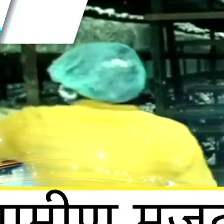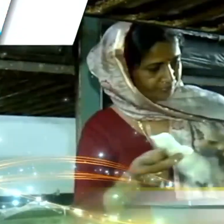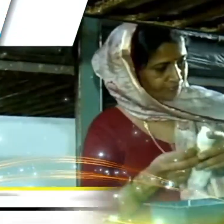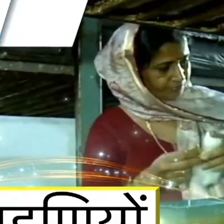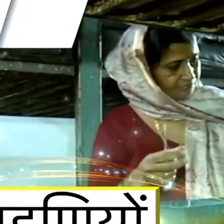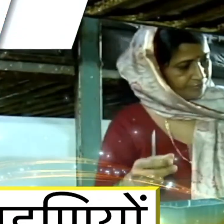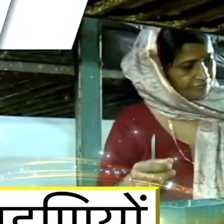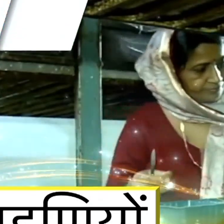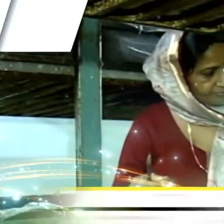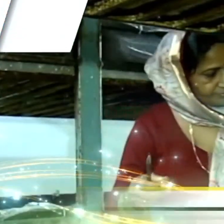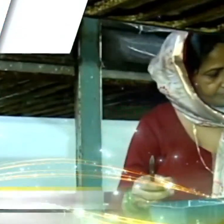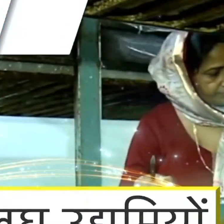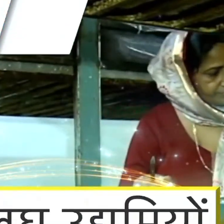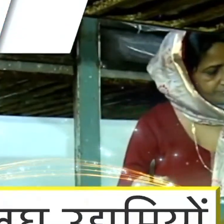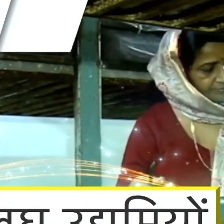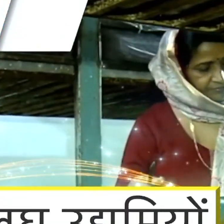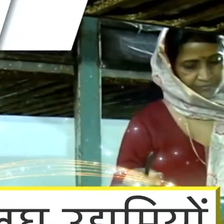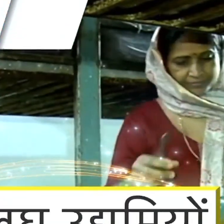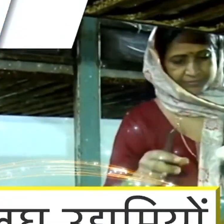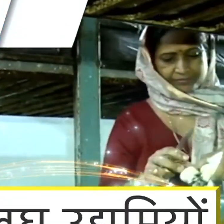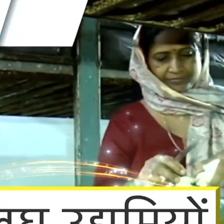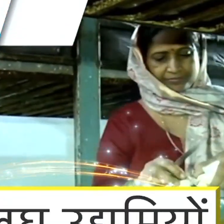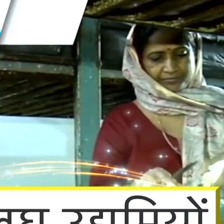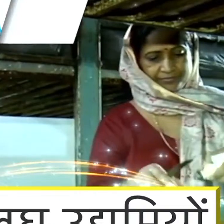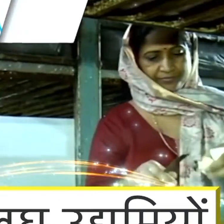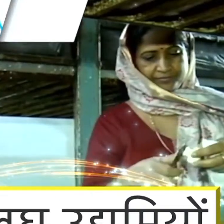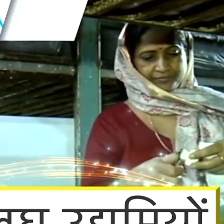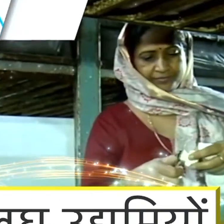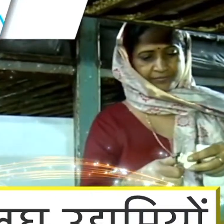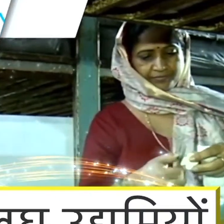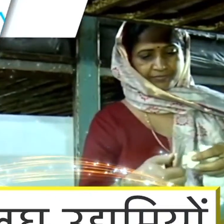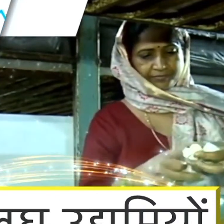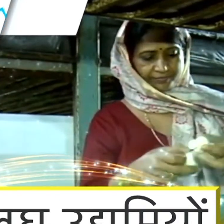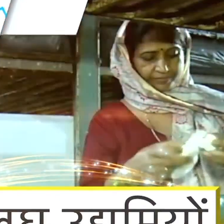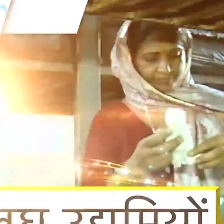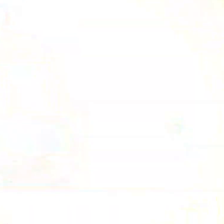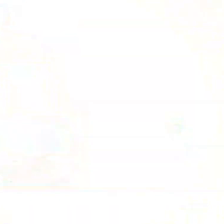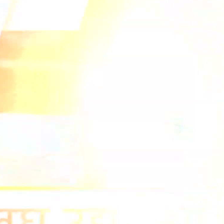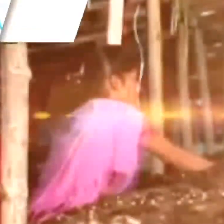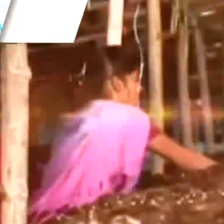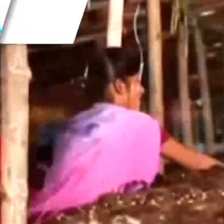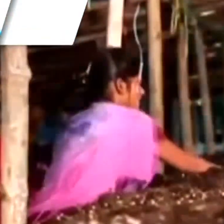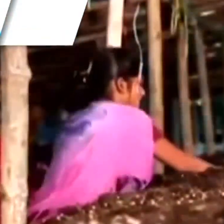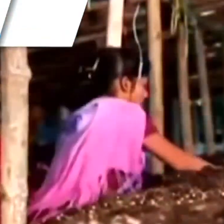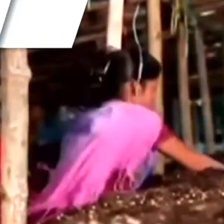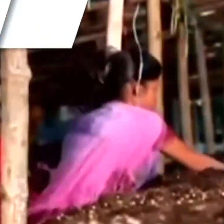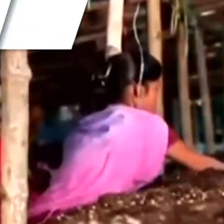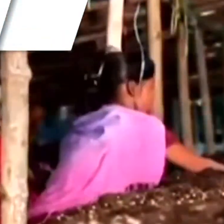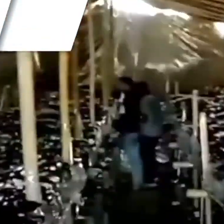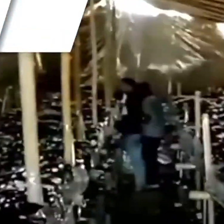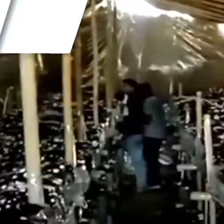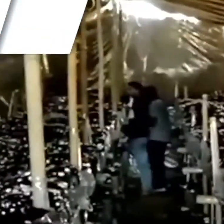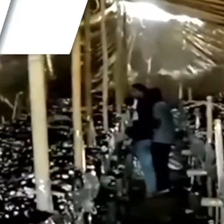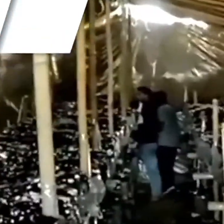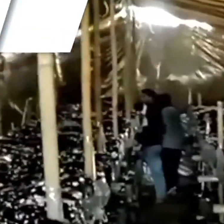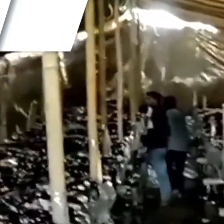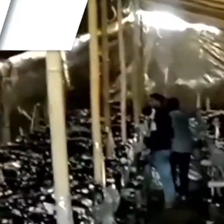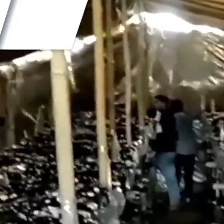मजदूरों, गृहिणियों और लघु उद्यमियों के बीच तेजी से लोकप्रिय हुआ है। साथ ही एक लाभदायक उद्योग के रूप में उभर